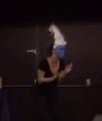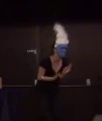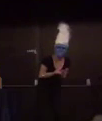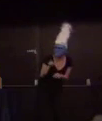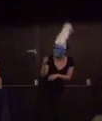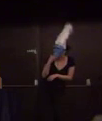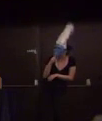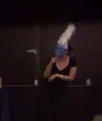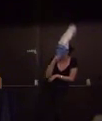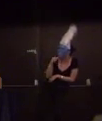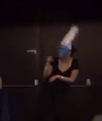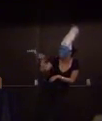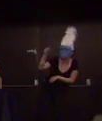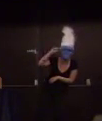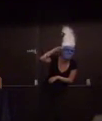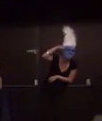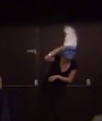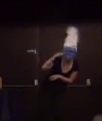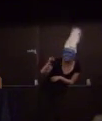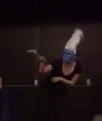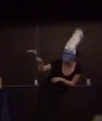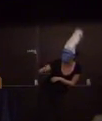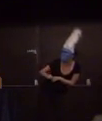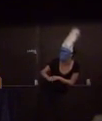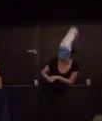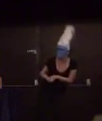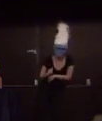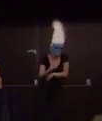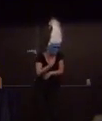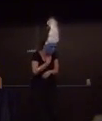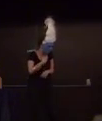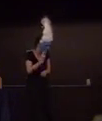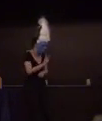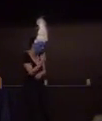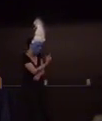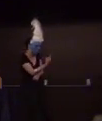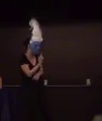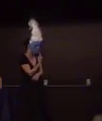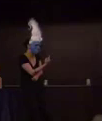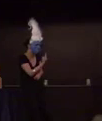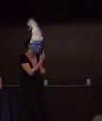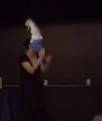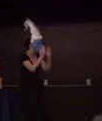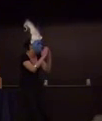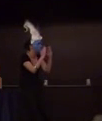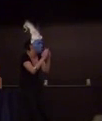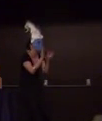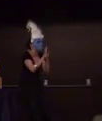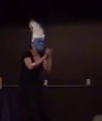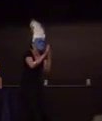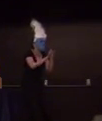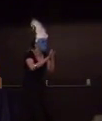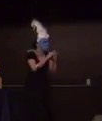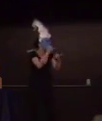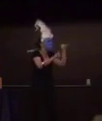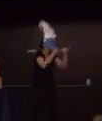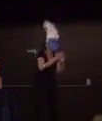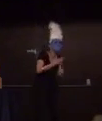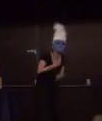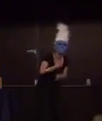Estou muito feliz, veja, é um menino. Eu fico aqui sempre sozinho em casa, sem fazer nada,